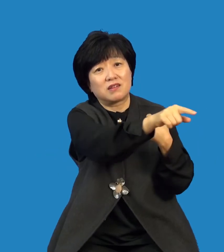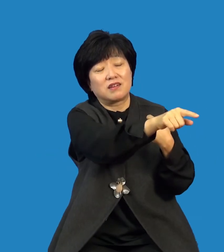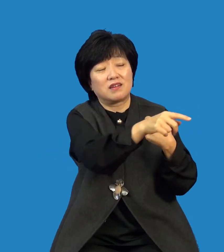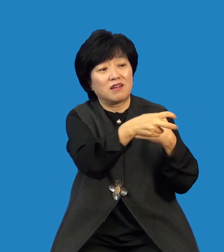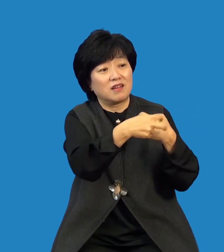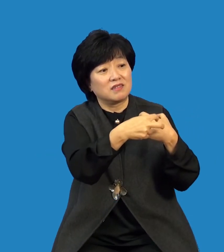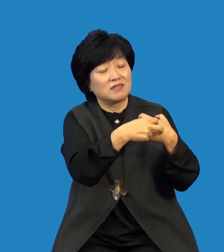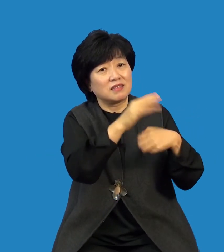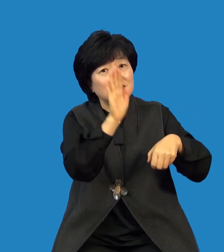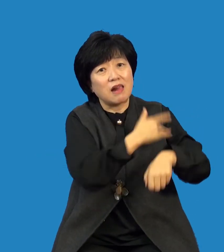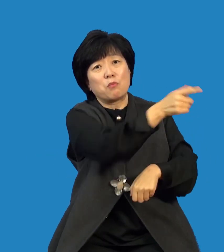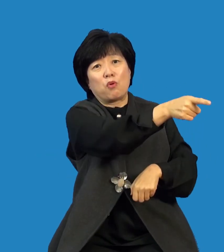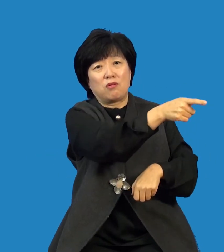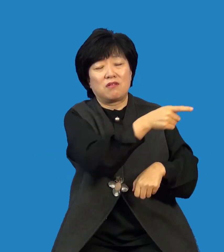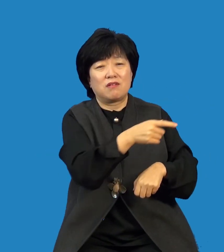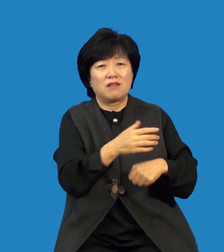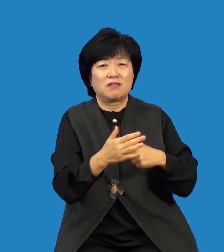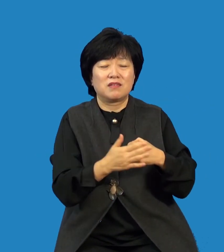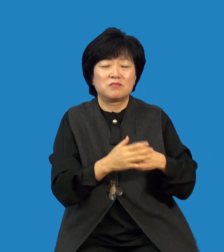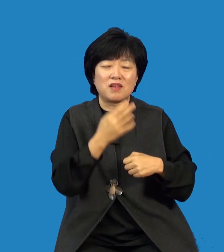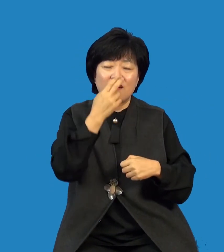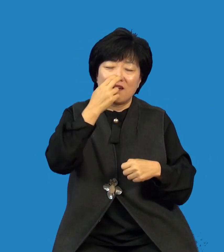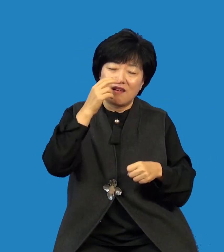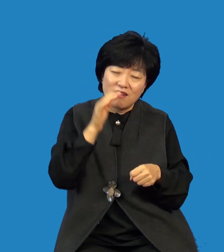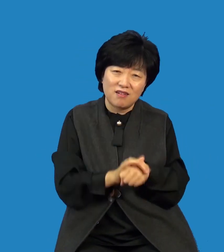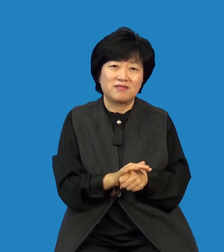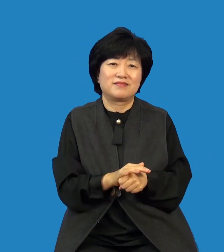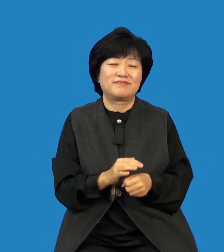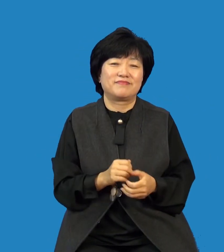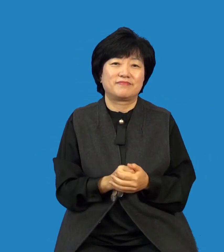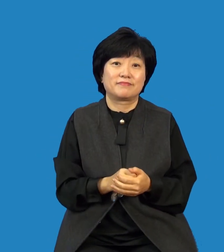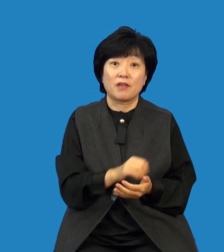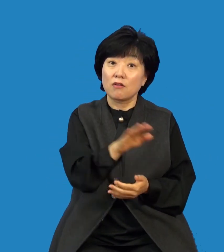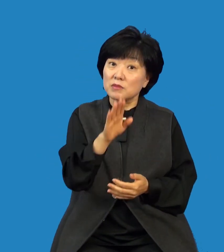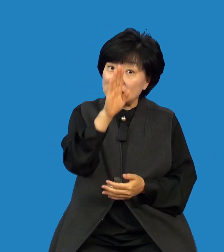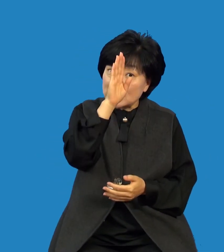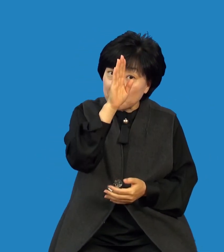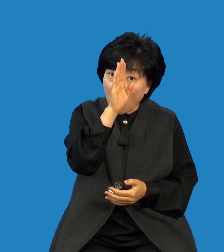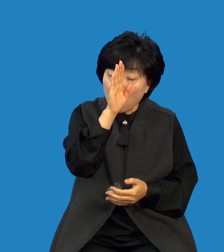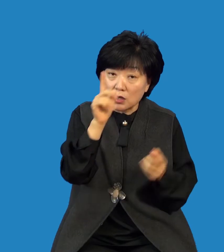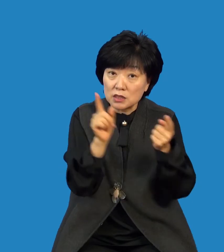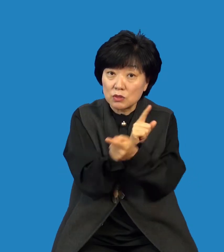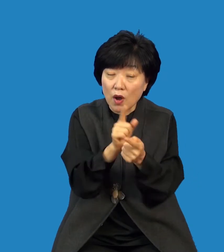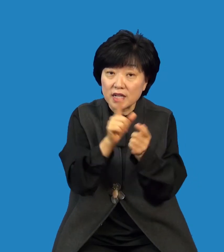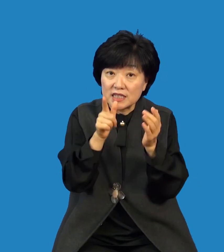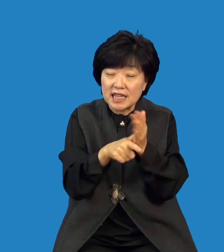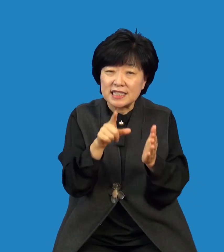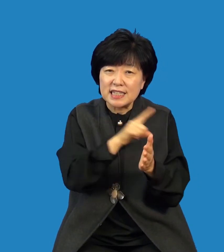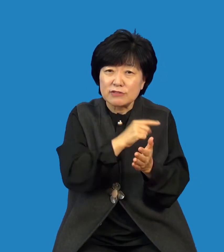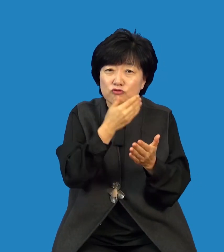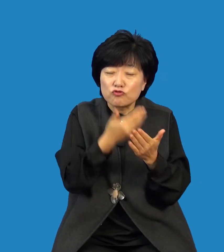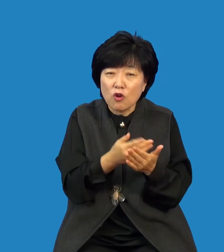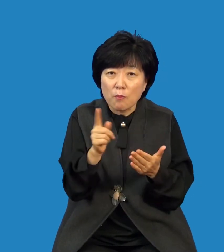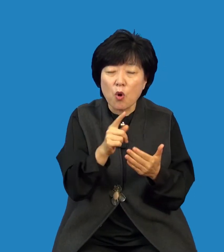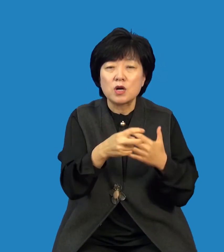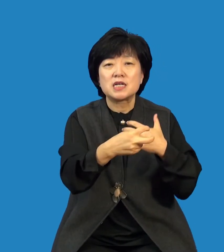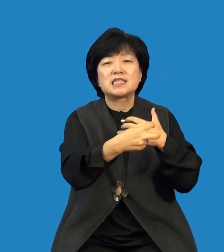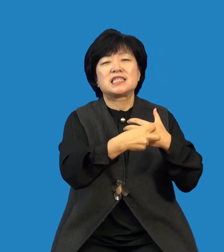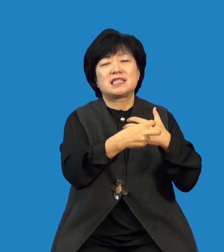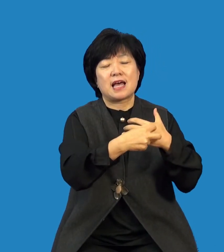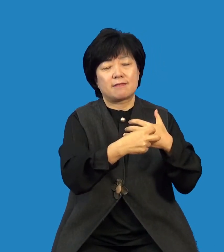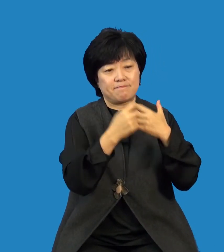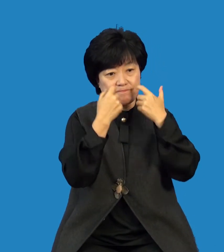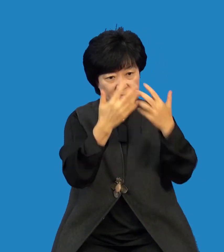너무너무 억울한 거야. 너무너무 억울한 거야. 예. 여러분, 병을 치료할 때는 그래서 제일 중요한 게 뭐냐면 진단입니다. 진단. 그래서